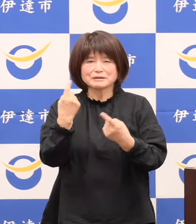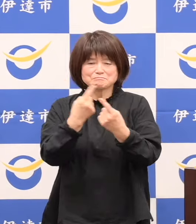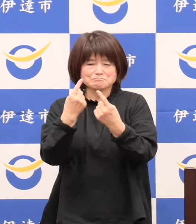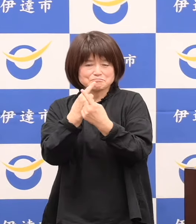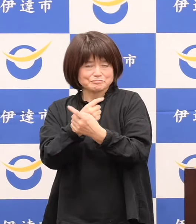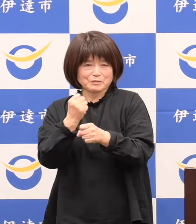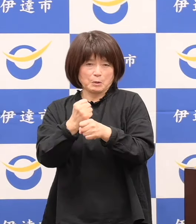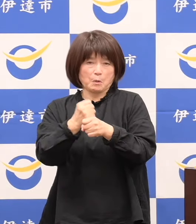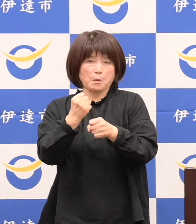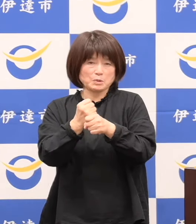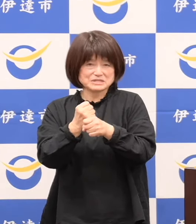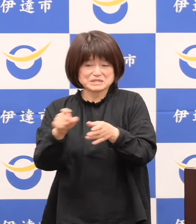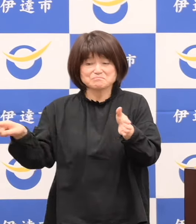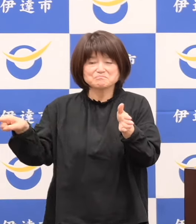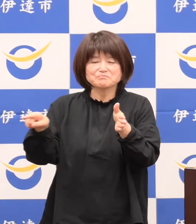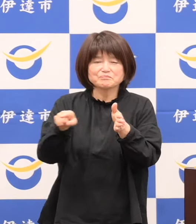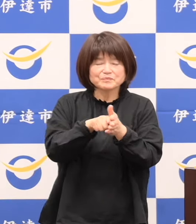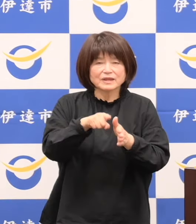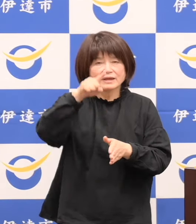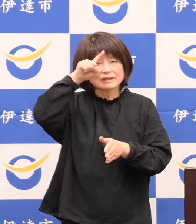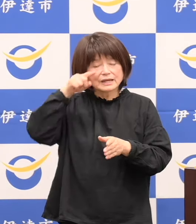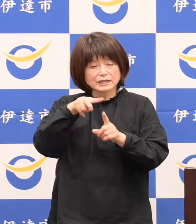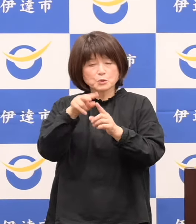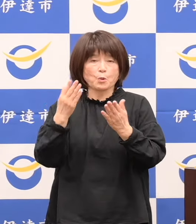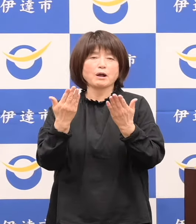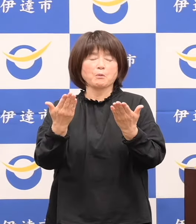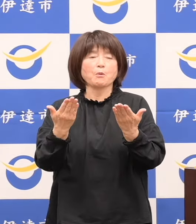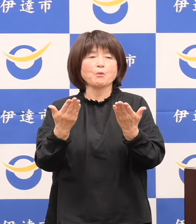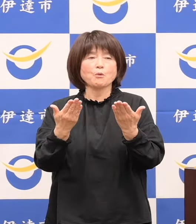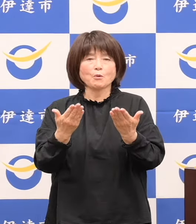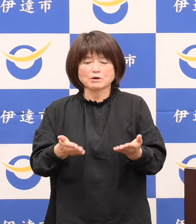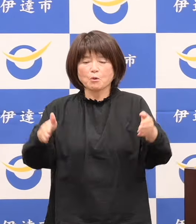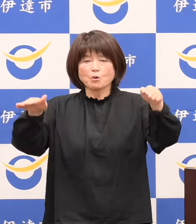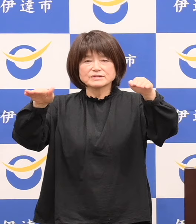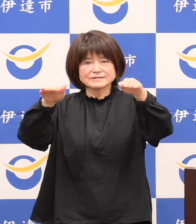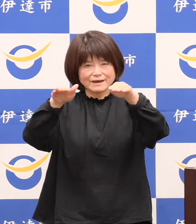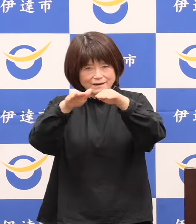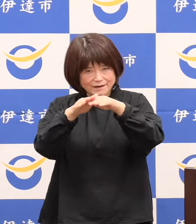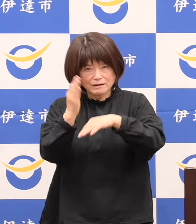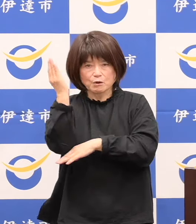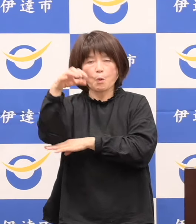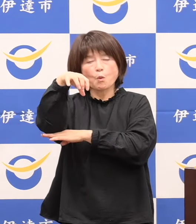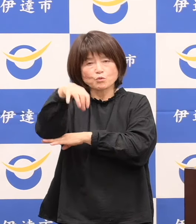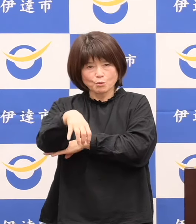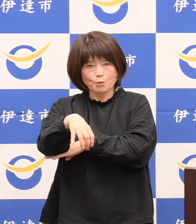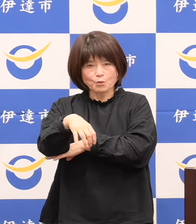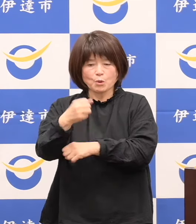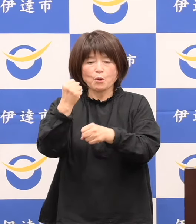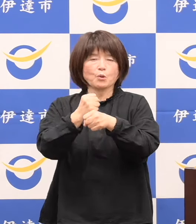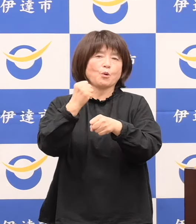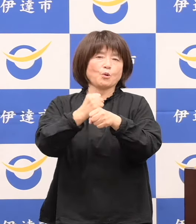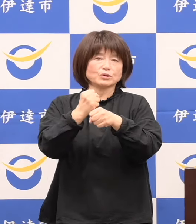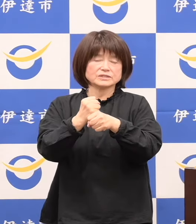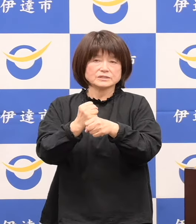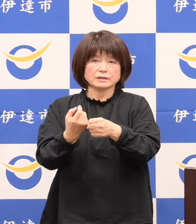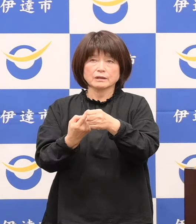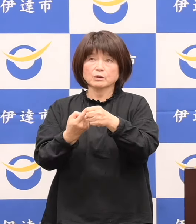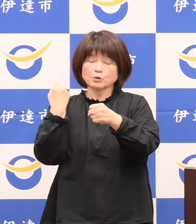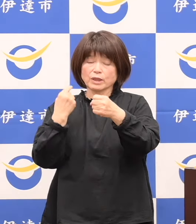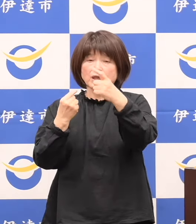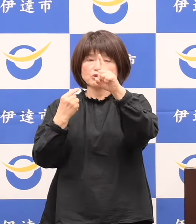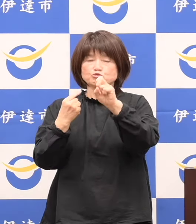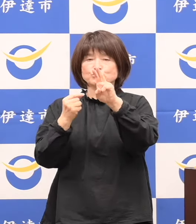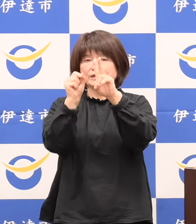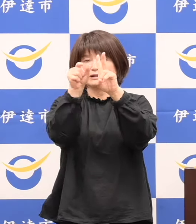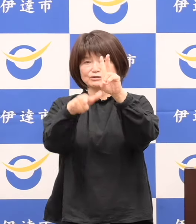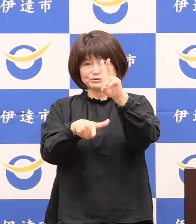めておりました伊達小学校につきまして、校舎等及び講堂等の工事が昨年12月